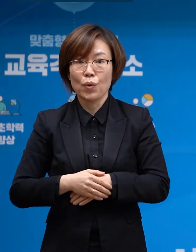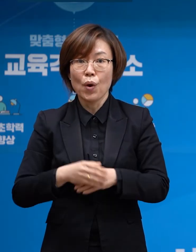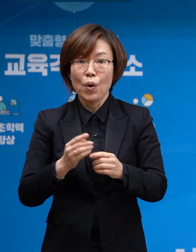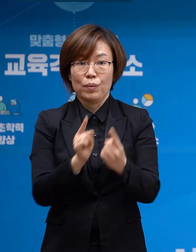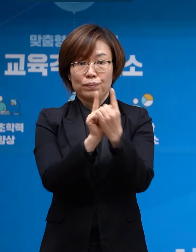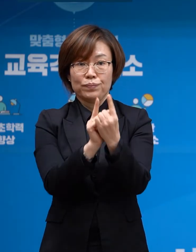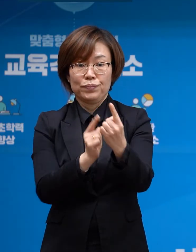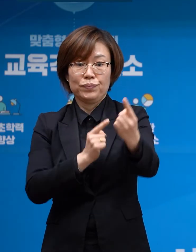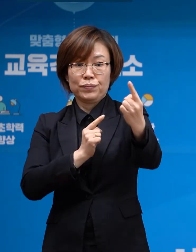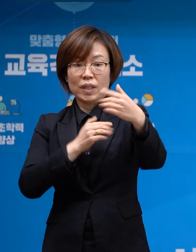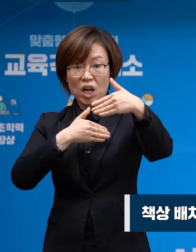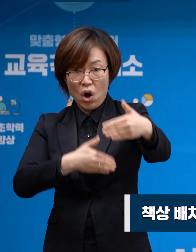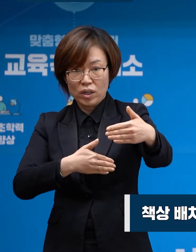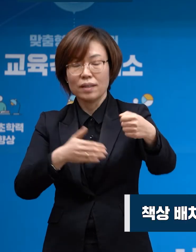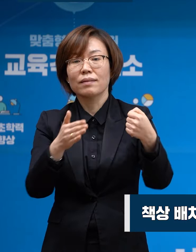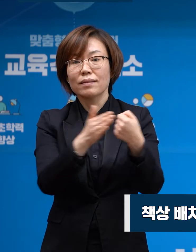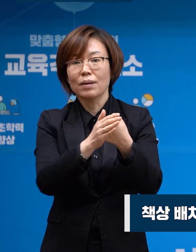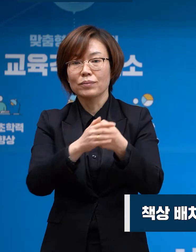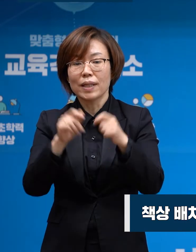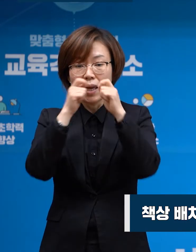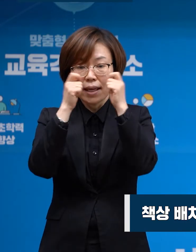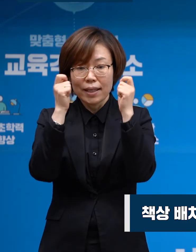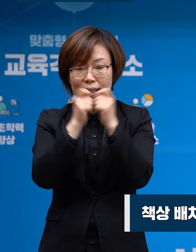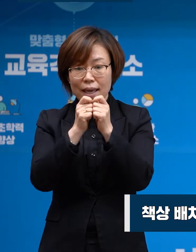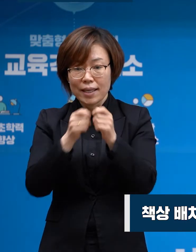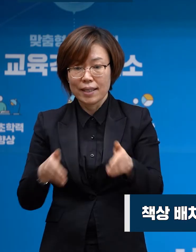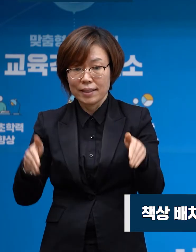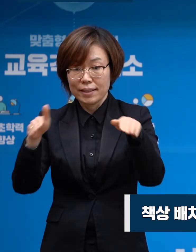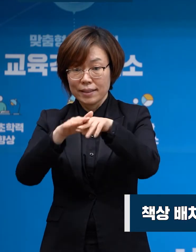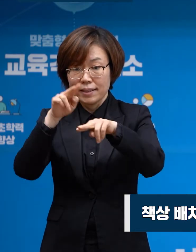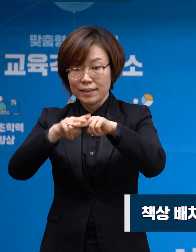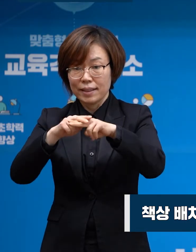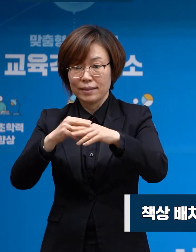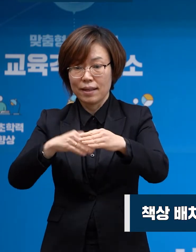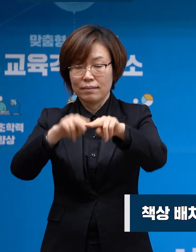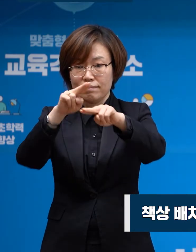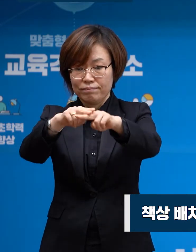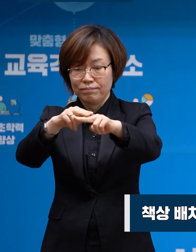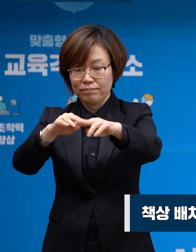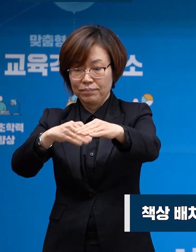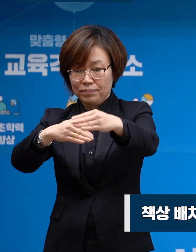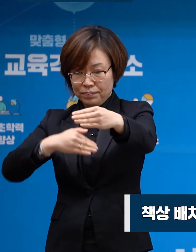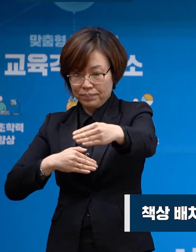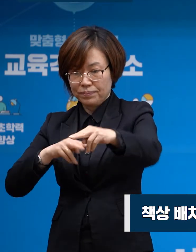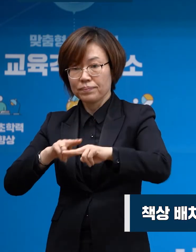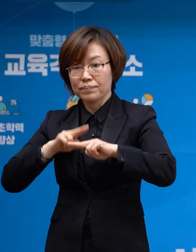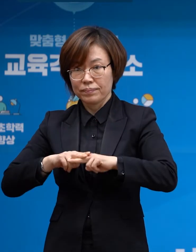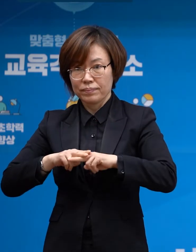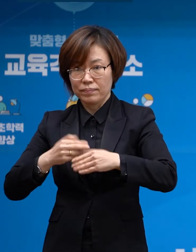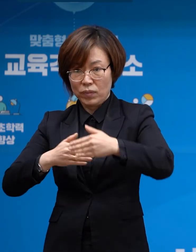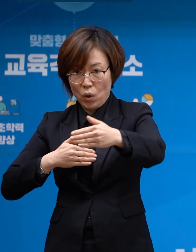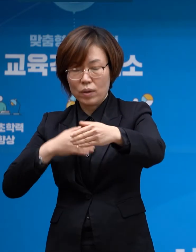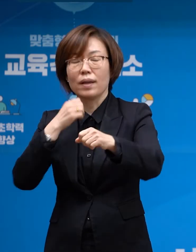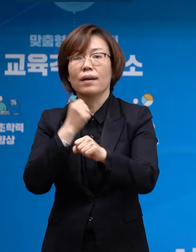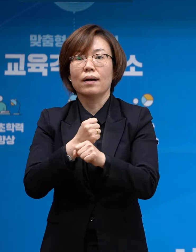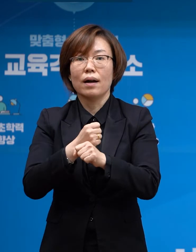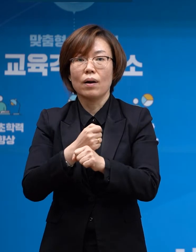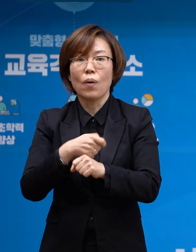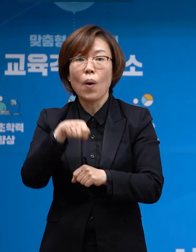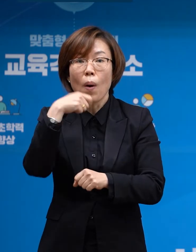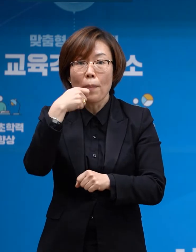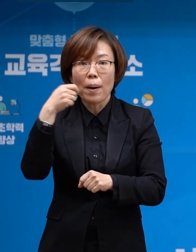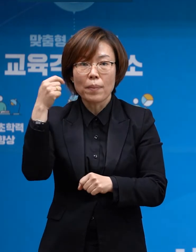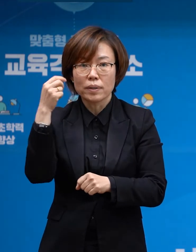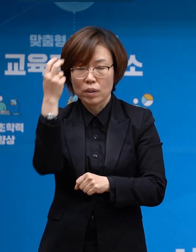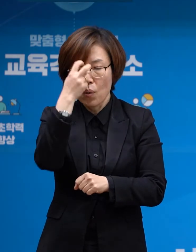두기를 학교 내에 적용하여 개인 간 거리를 최대한 확보하는 형태로 책상을 재배치하고 급식위생